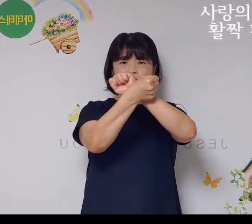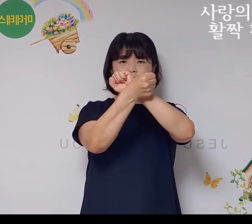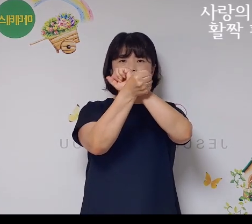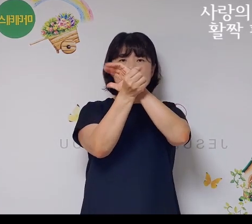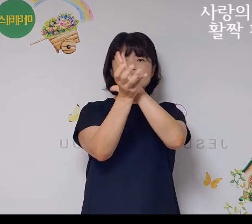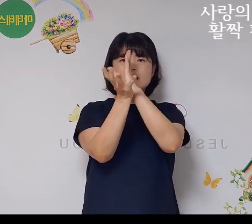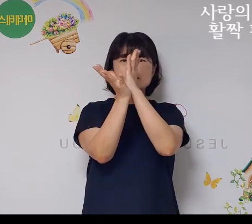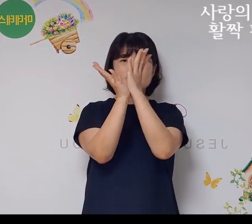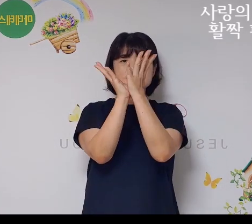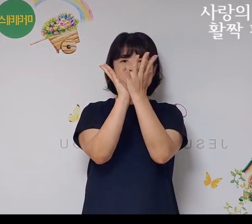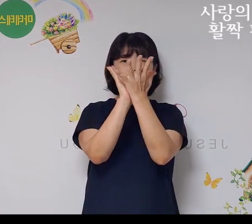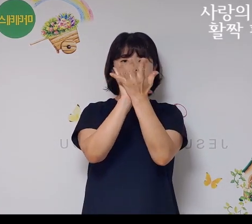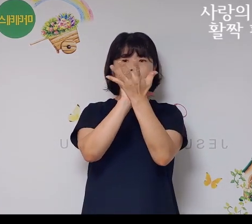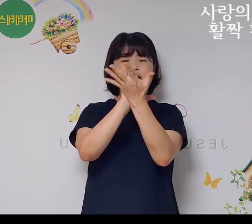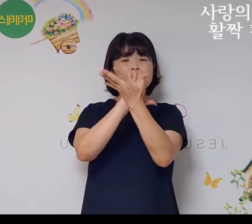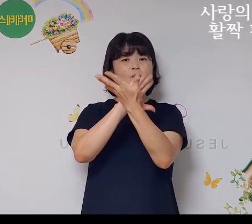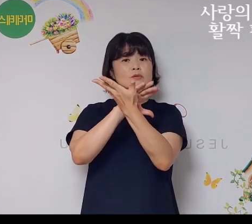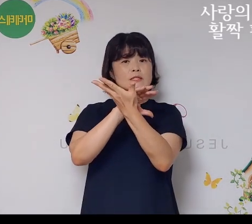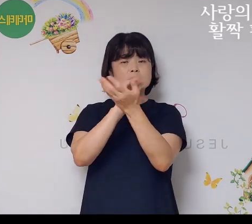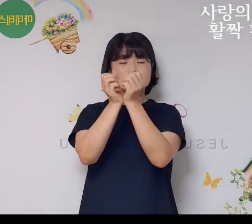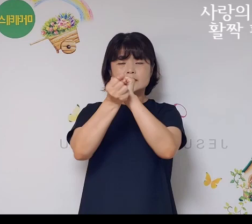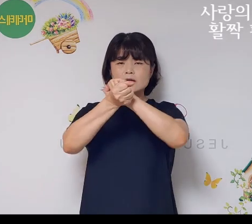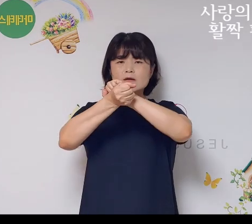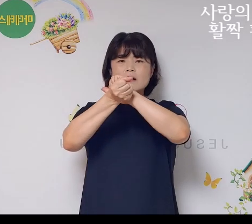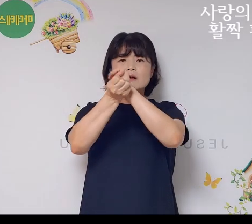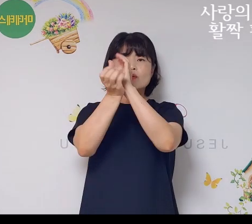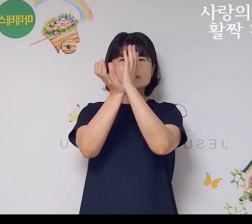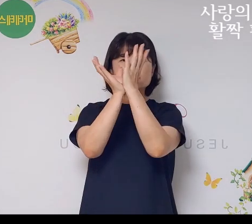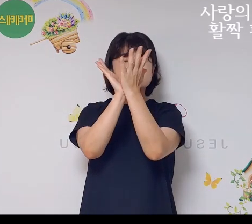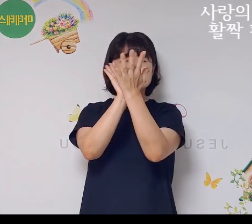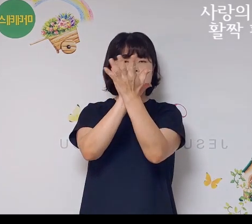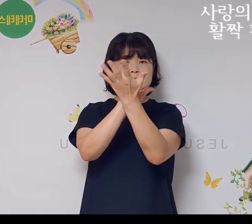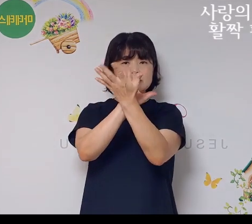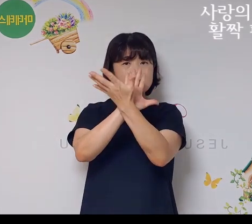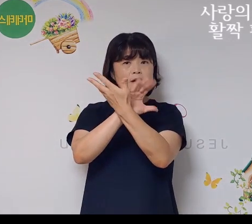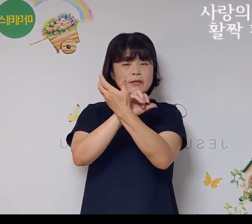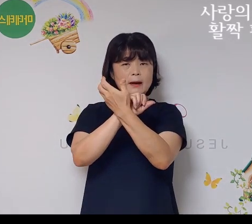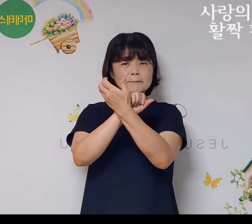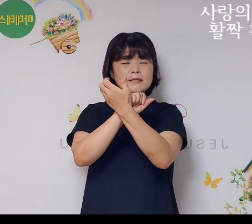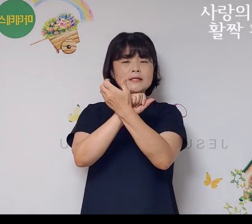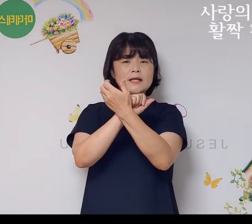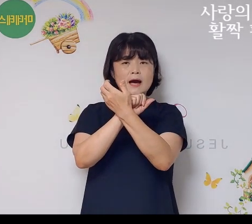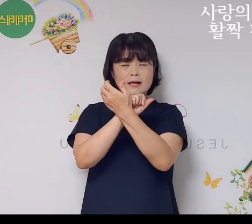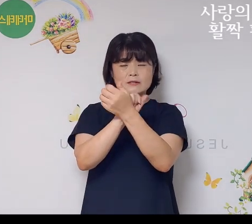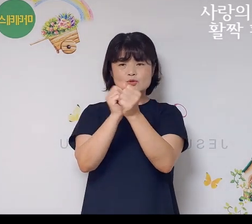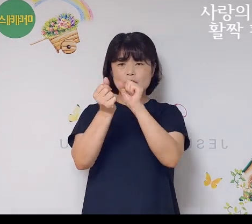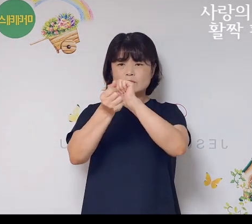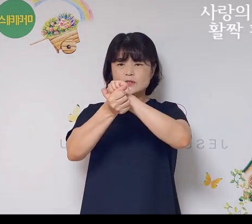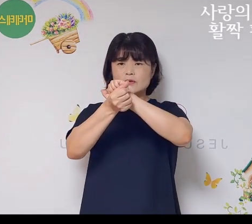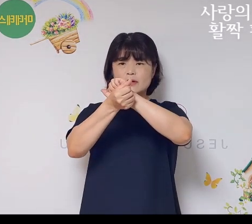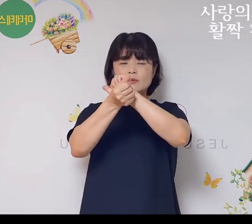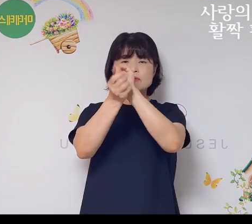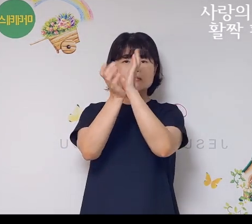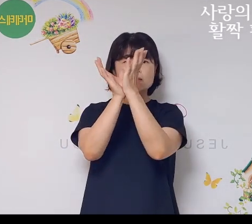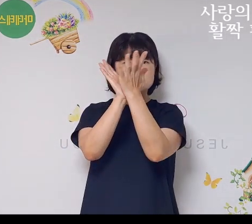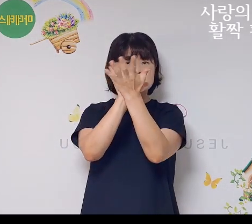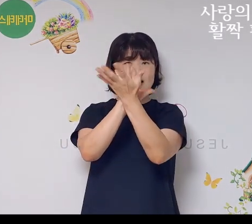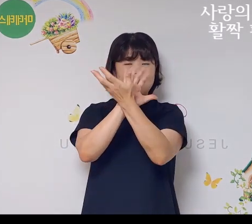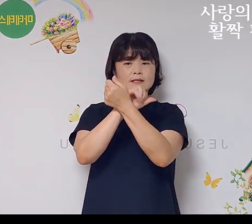주먹을 피면서 하는 게 꽃이거든요. 꽃이 피다라는 수화도 이거예요. 꽃이 피다.